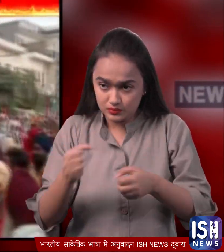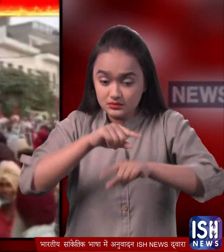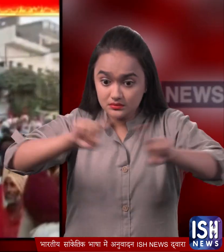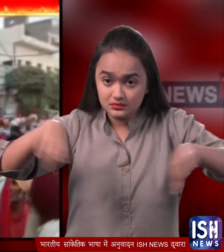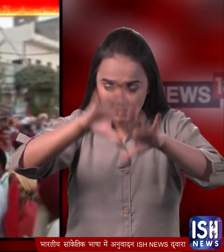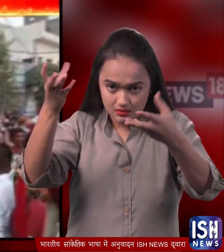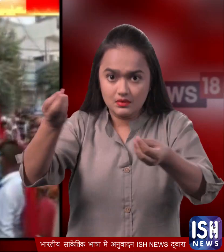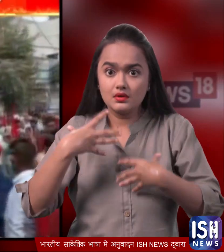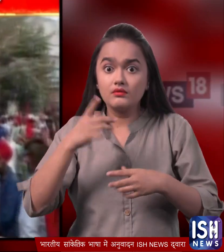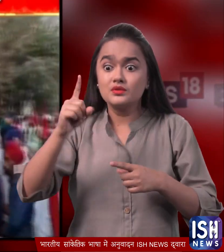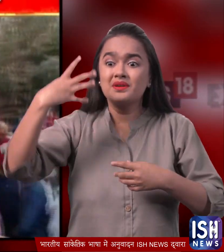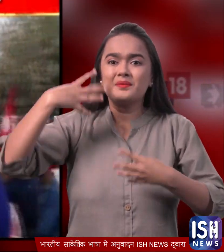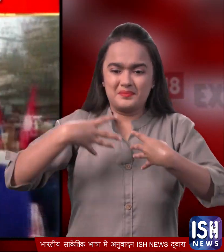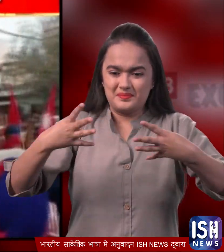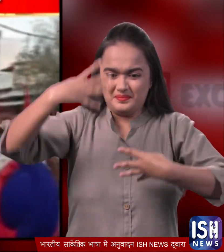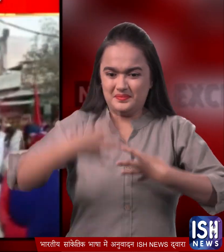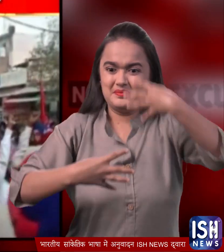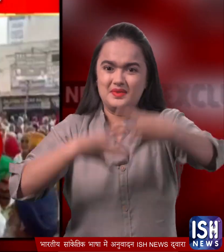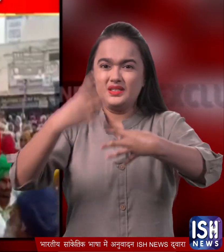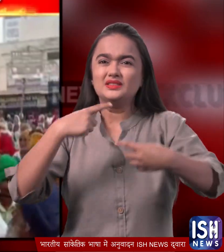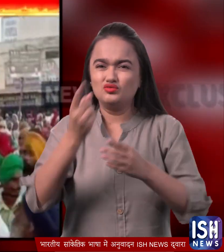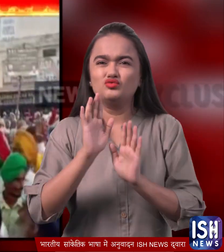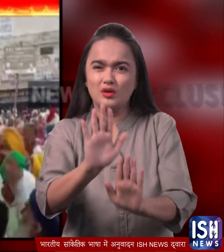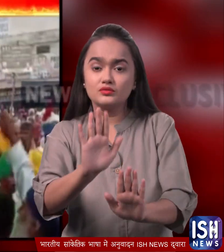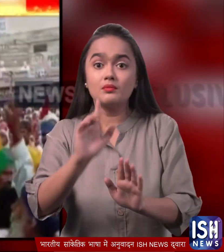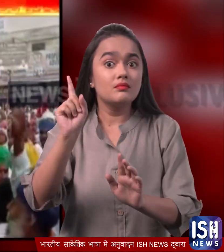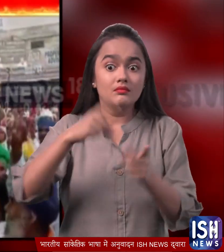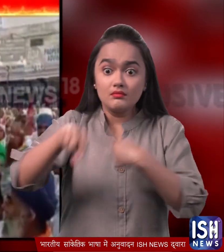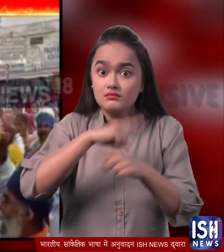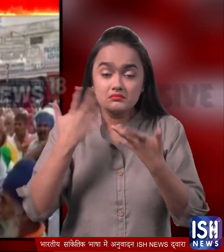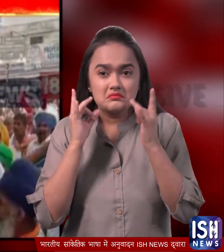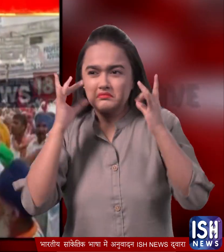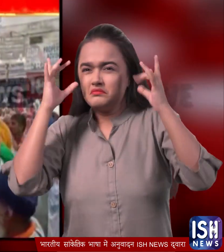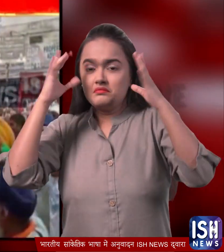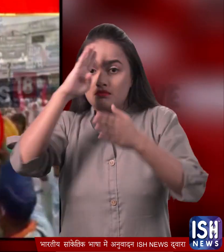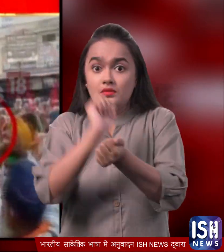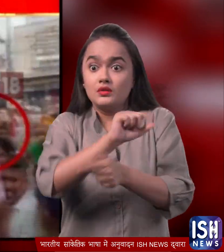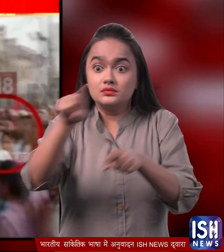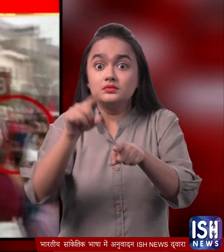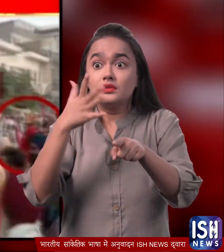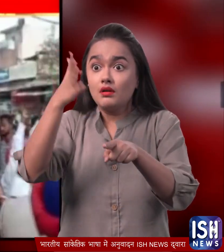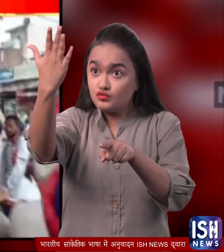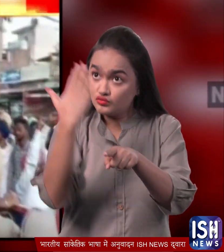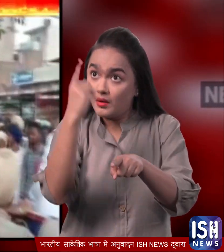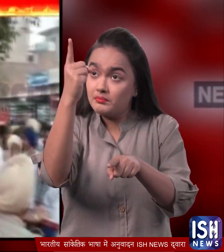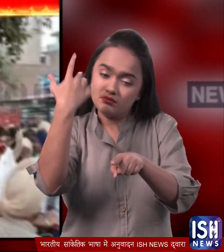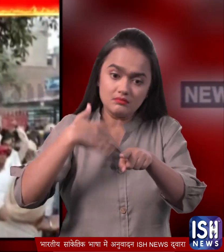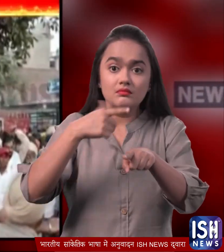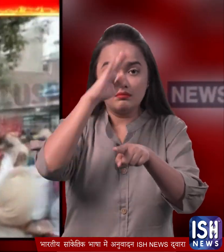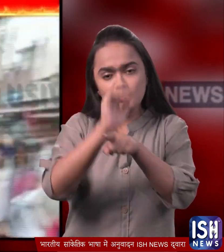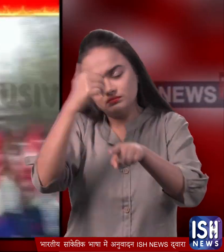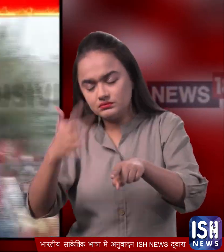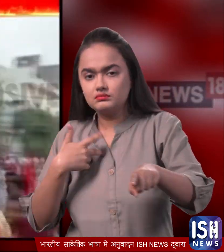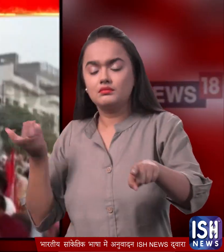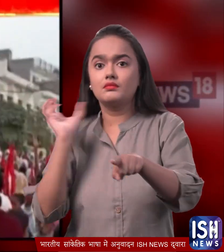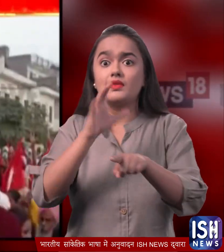लेकिन बैरिकेडिंग कर जब उन्हें रोका गया तो रैली में शामिल कुछ लोग प्रदर्शनकारियों को पुलिस वालों की तरफ बढ़ने का इशारा करते दिखे। इसके बाद लाल